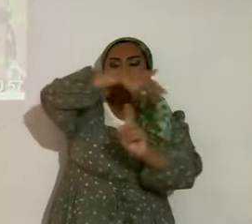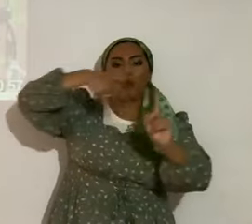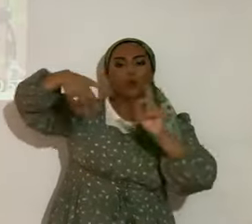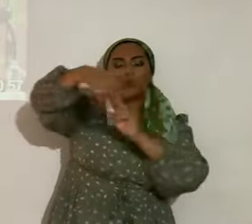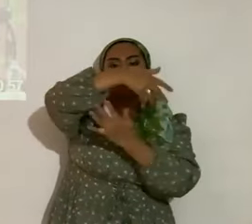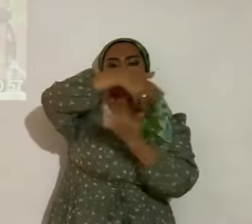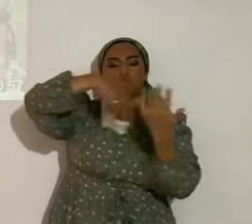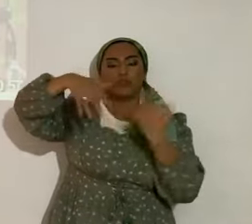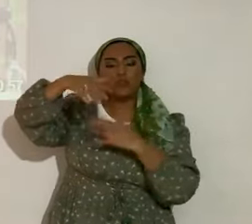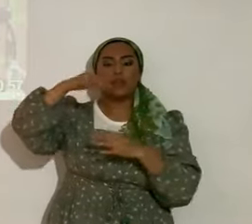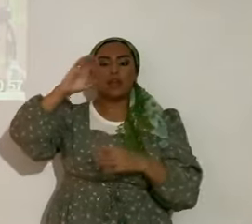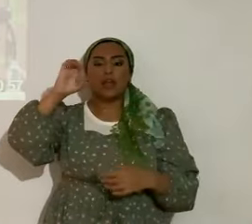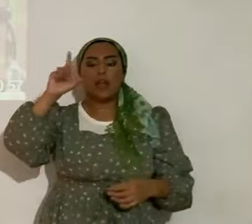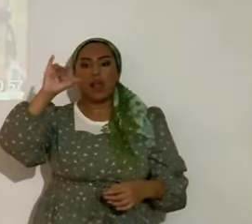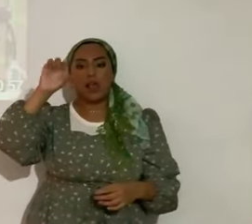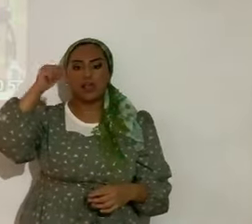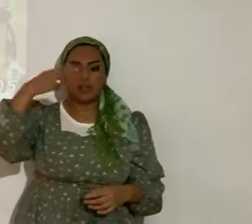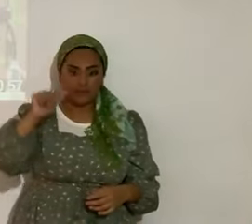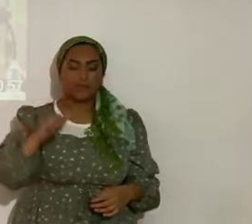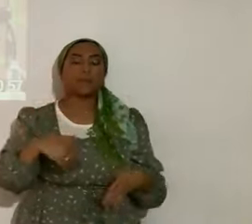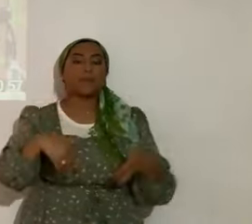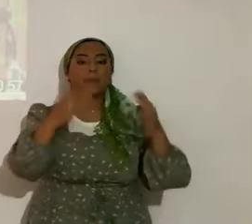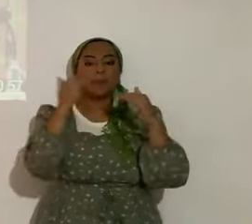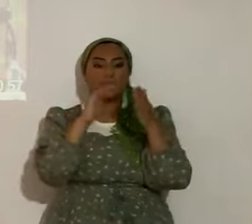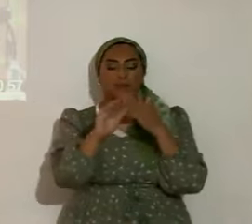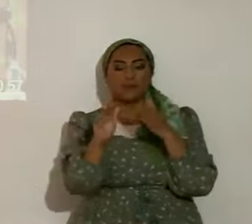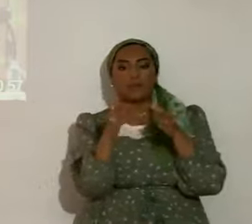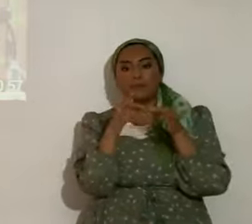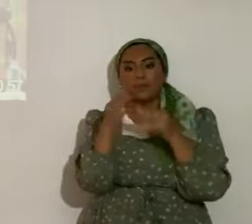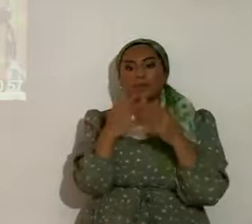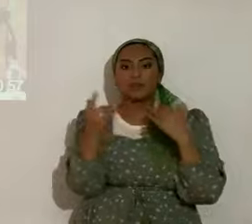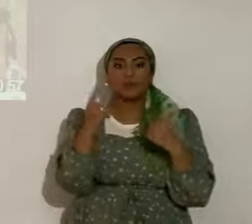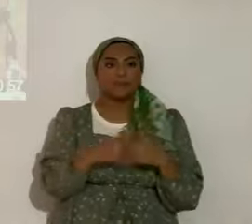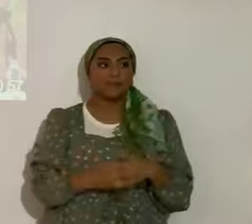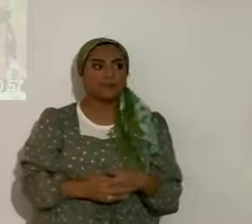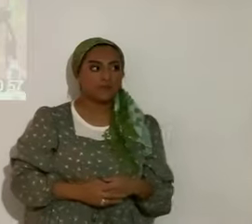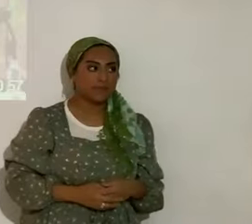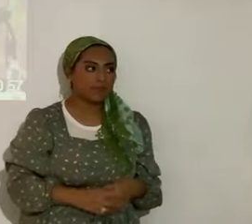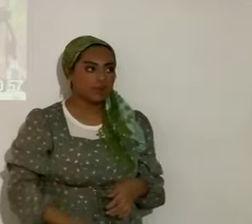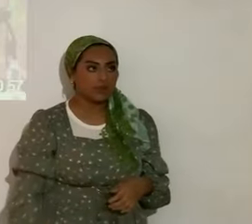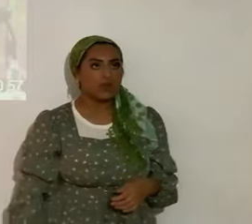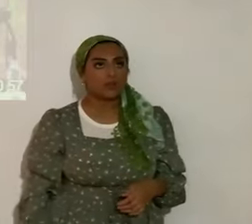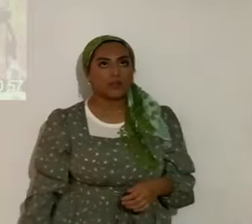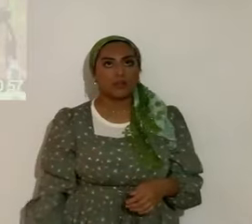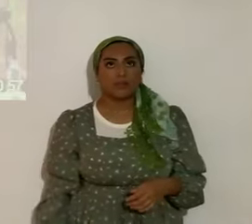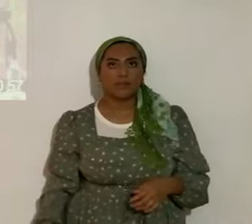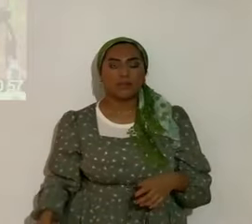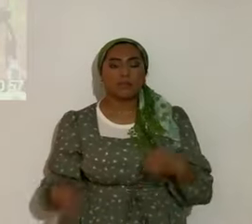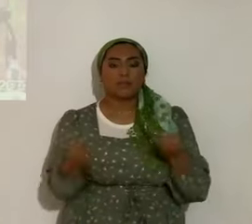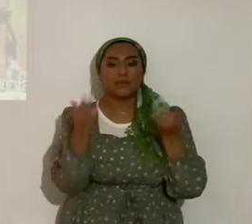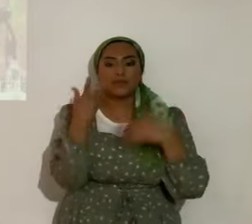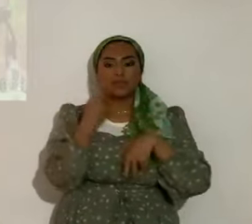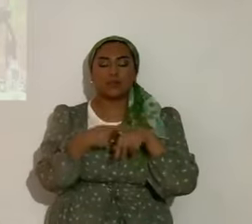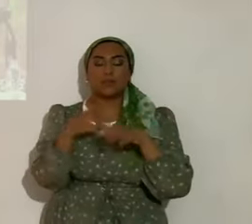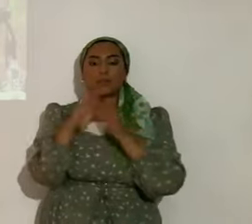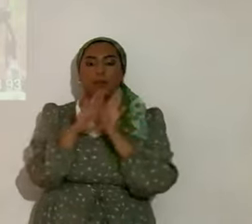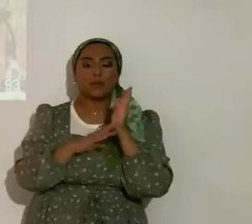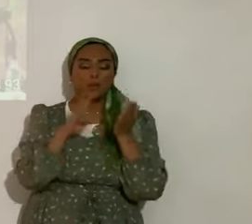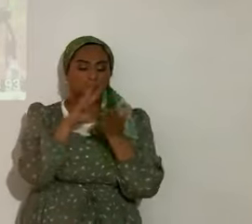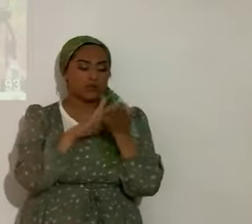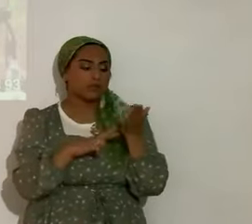una experiencia espiritual. Ahora, permítame explicarles algo. Muchas veces en la Biblia leemos algo